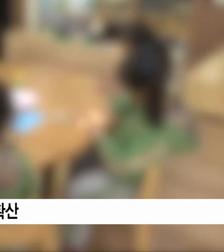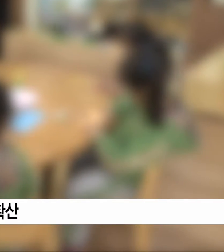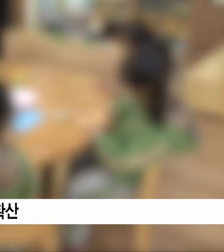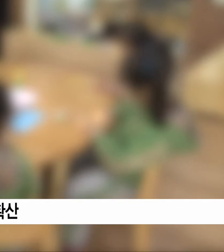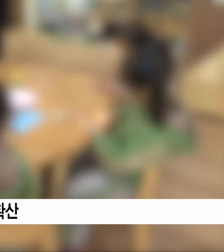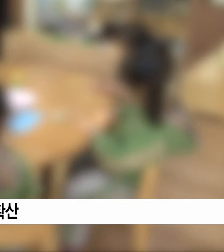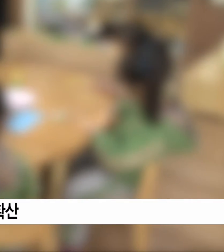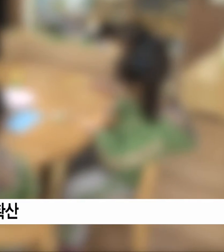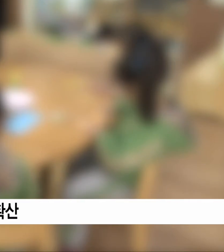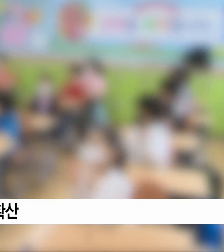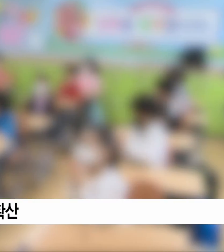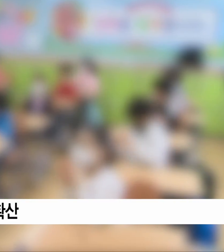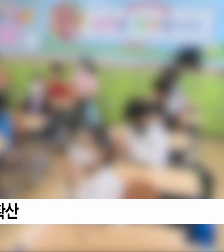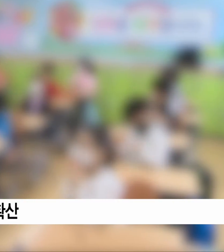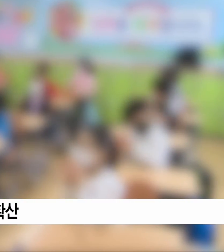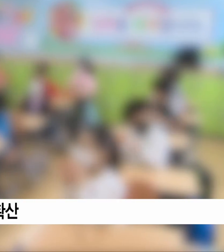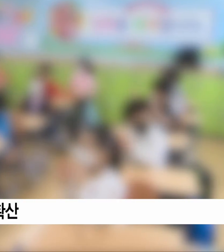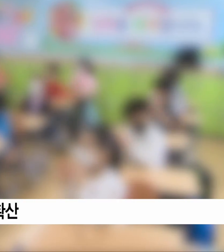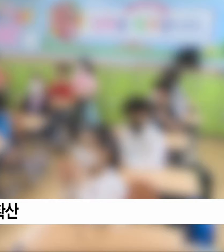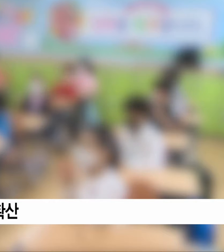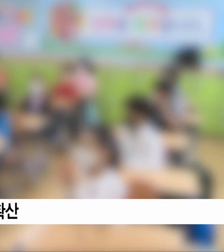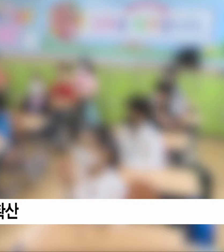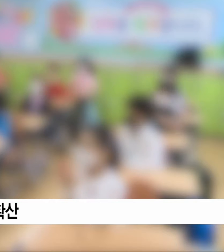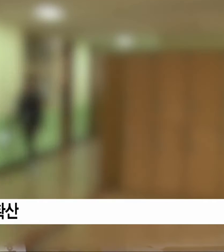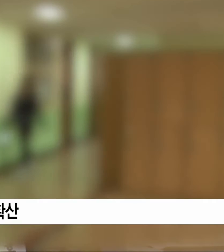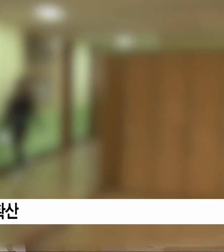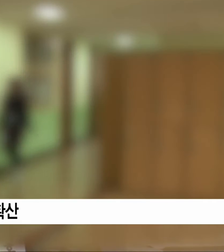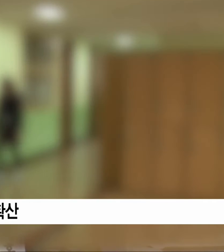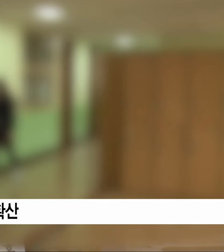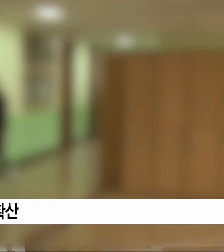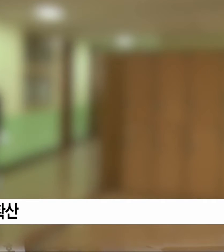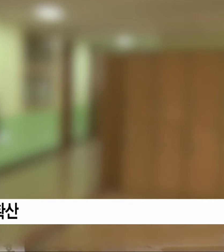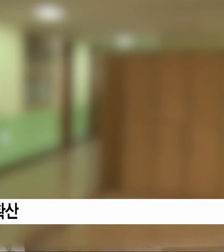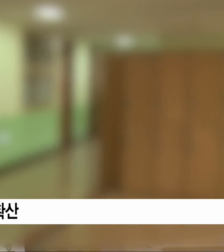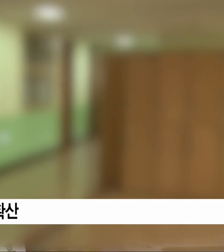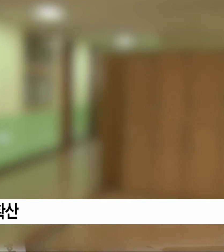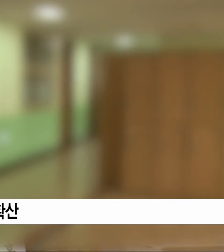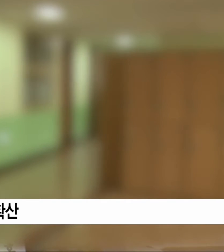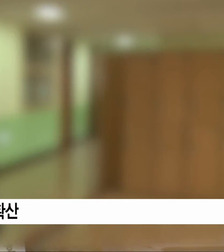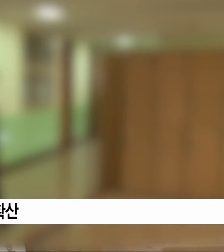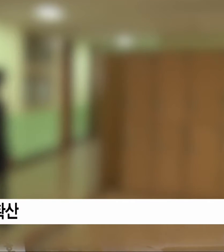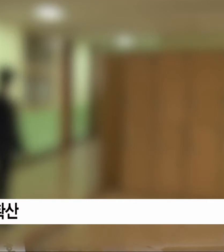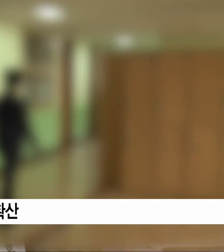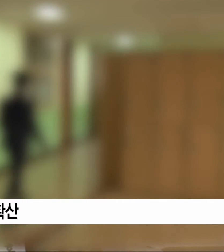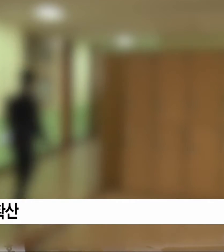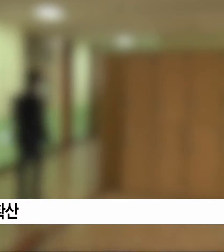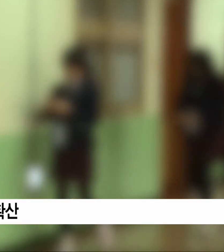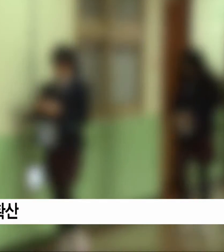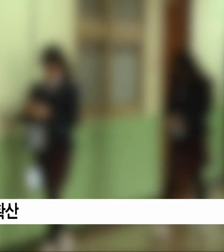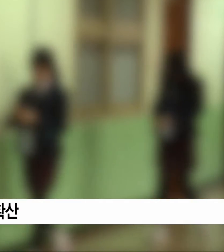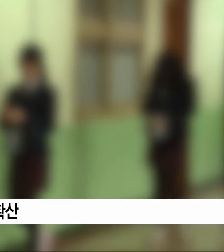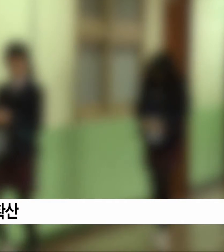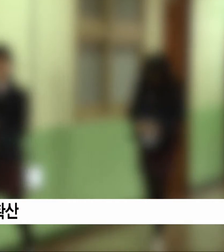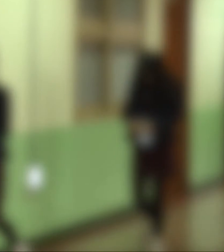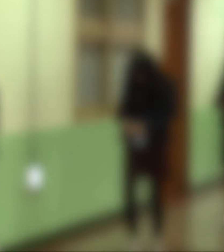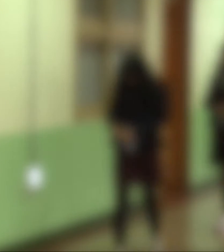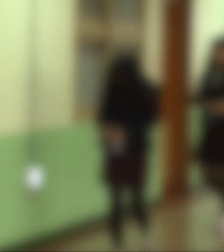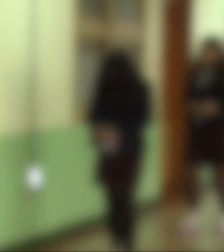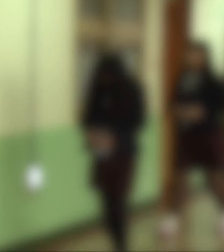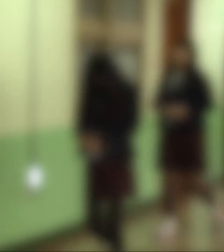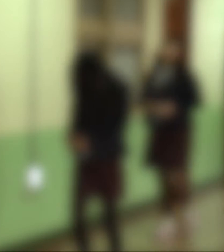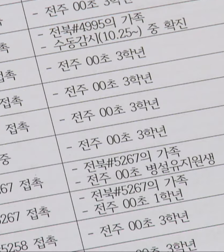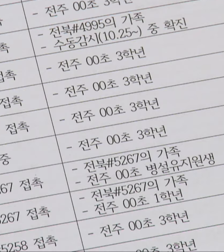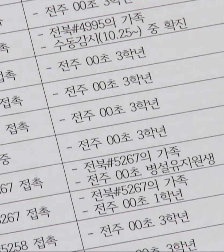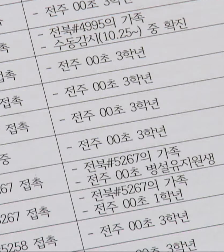하루 사이 인근 유치원과 초등학교, 중학교, 학원까지 모두 6곳의 시설로 바이러스가